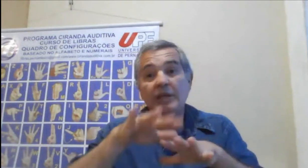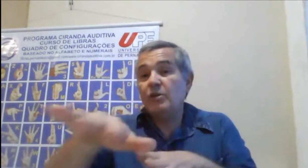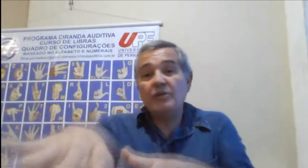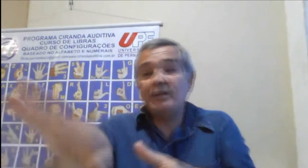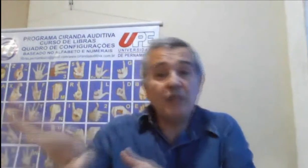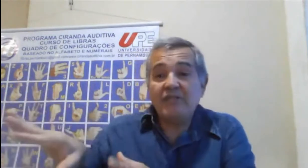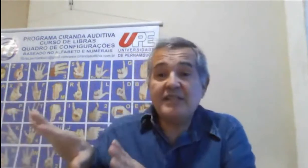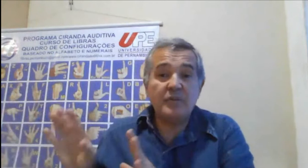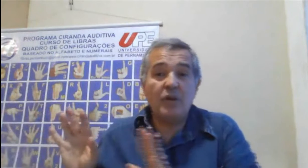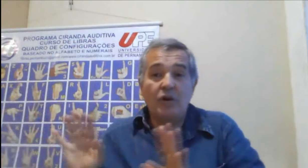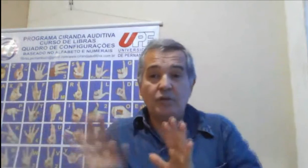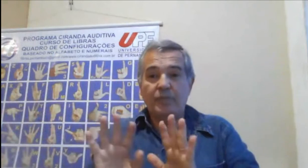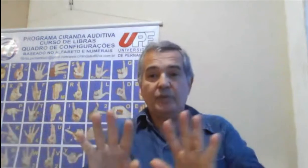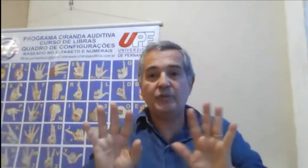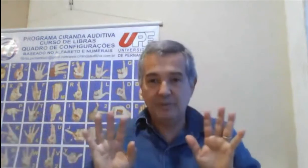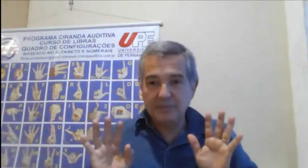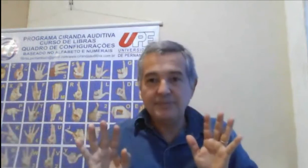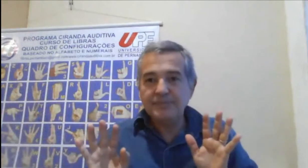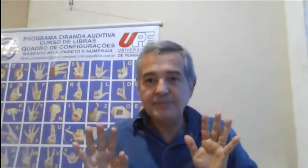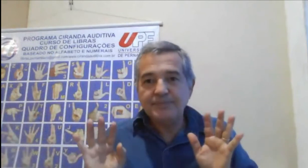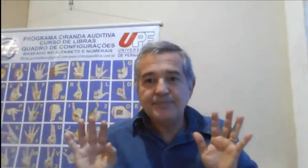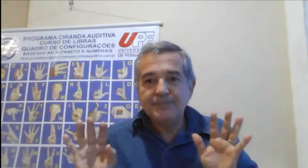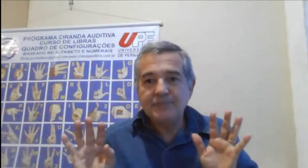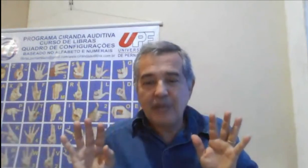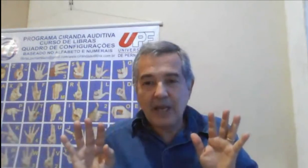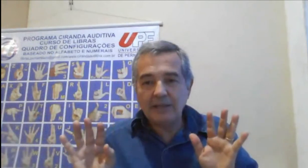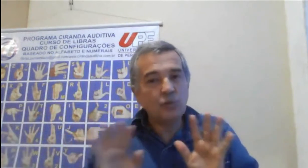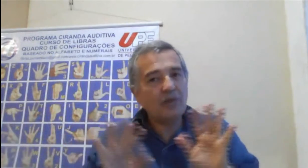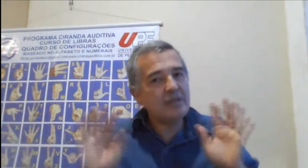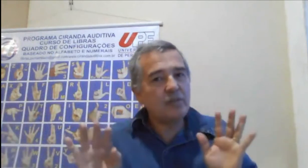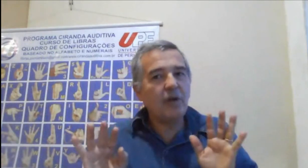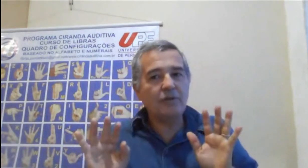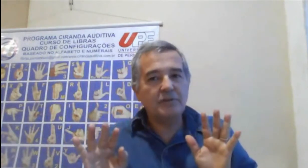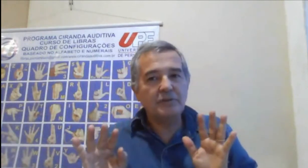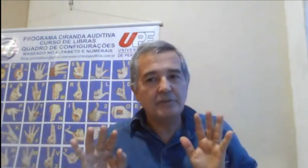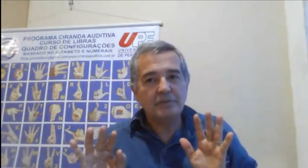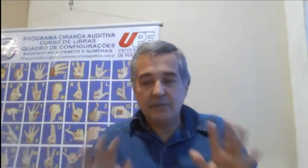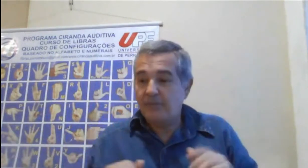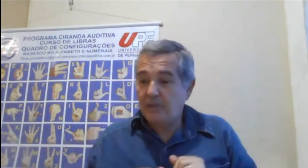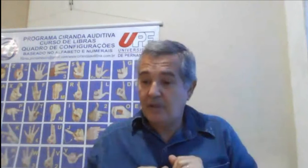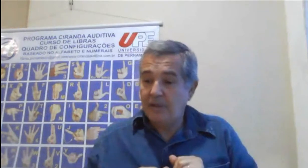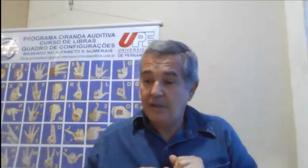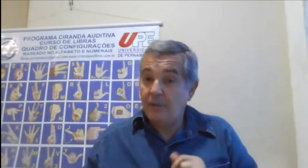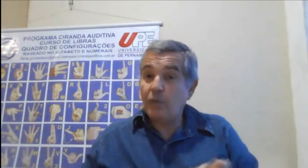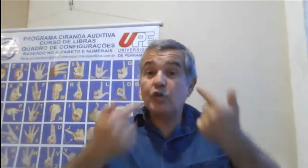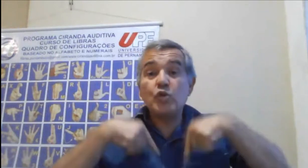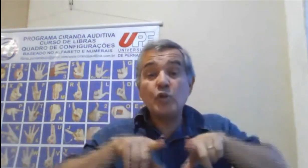e nunca vai ser um biólogo, ponto. Tá? Nunca vai ser um biólogo. Para o surdo